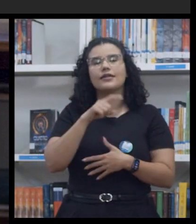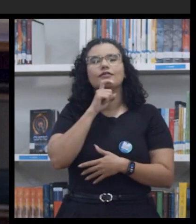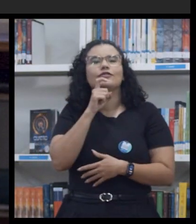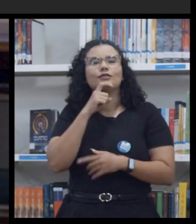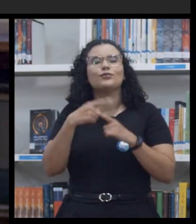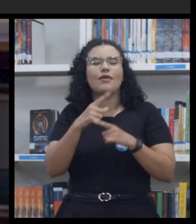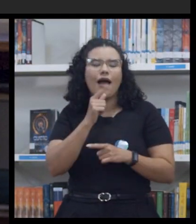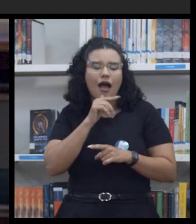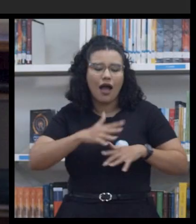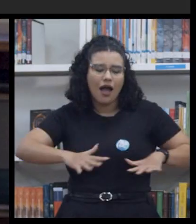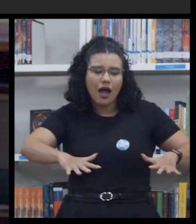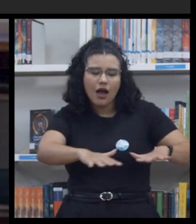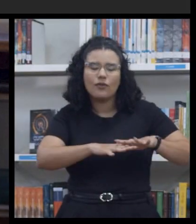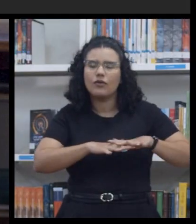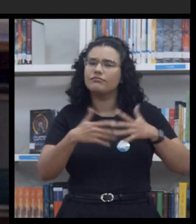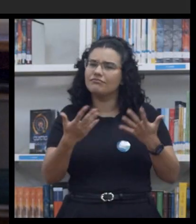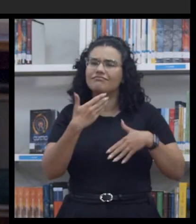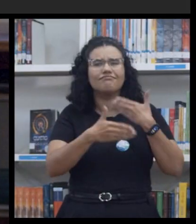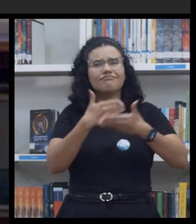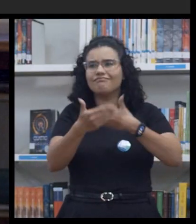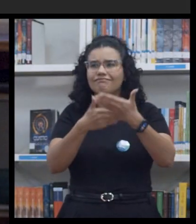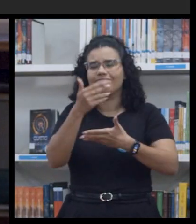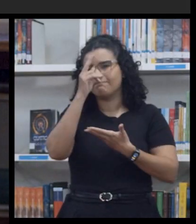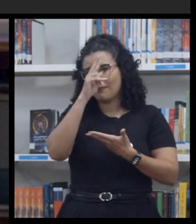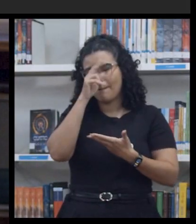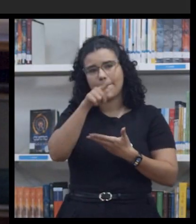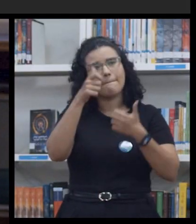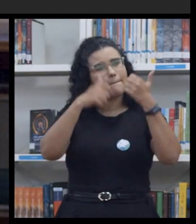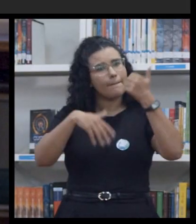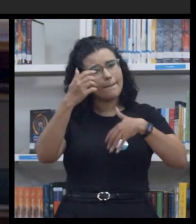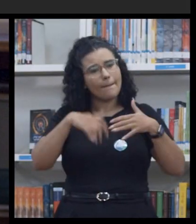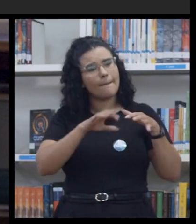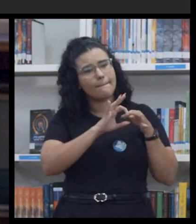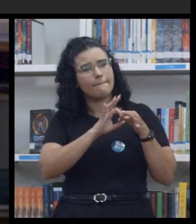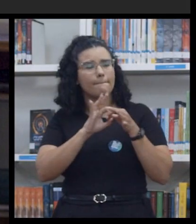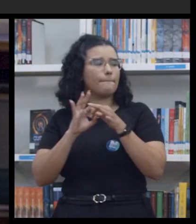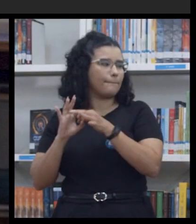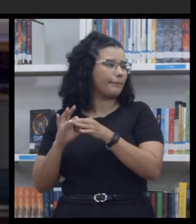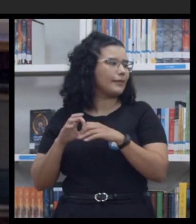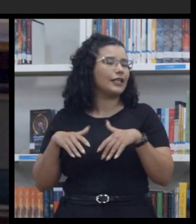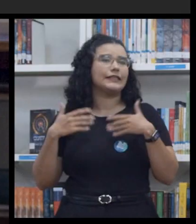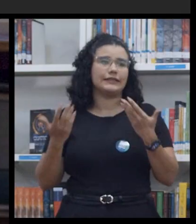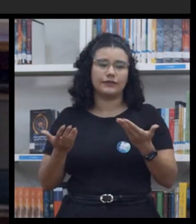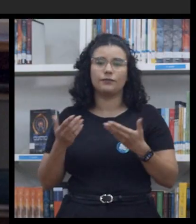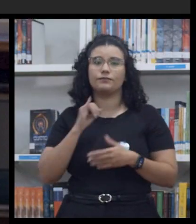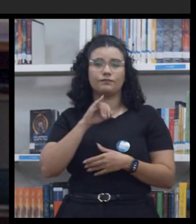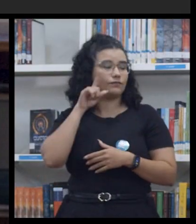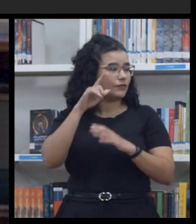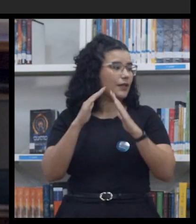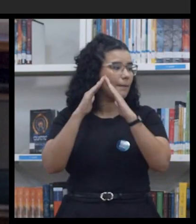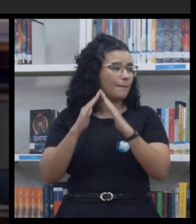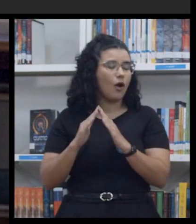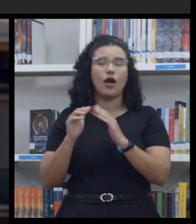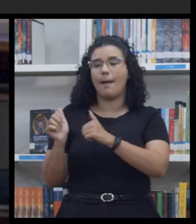causa da água do lago. E assim vai. Você vai construindo essa ambientação. Então, se você mora, por